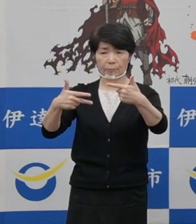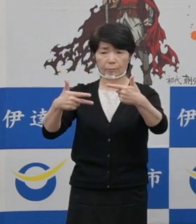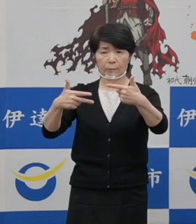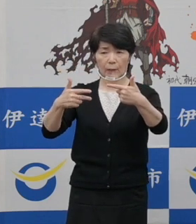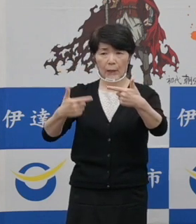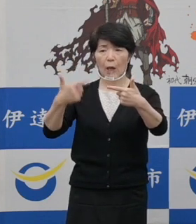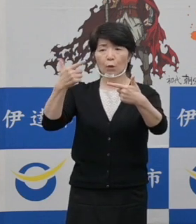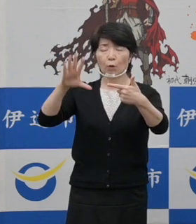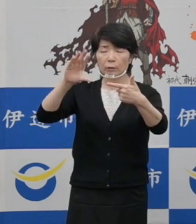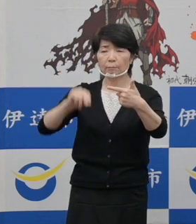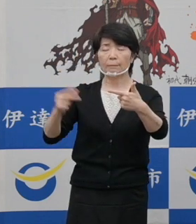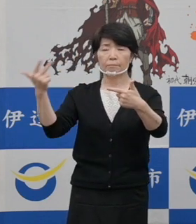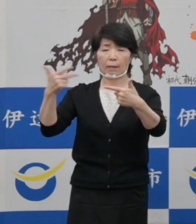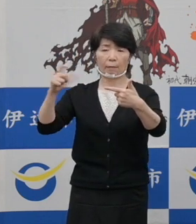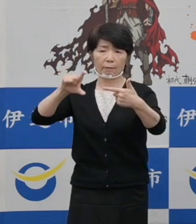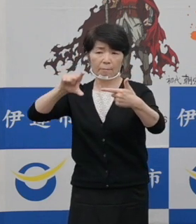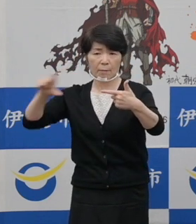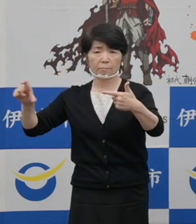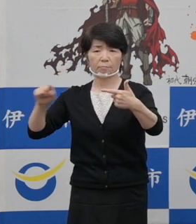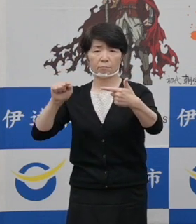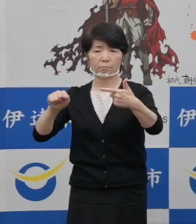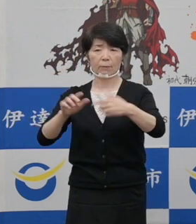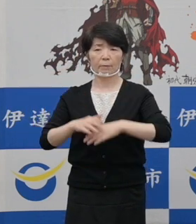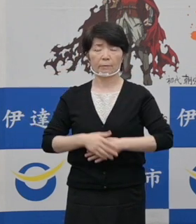16億7,906万7,000円ということになっております。